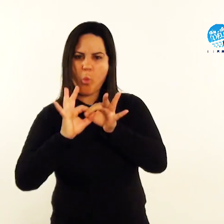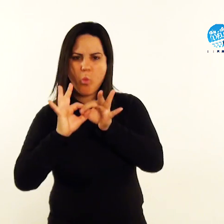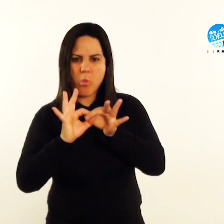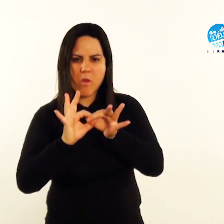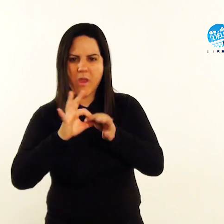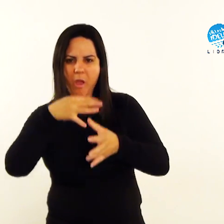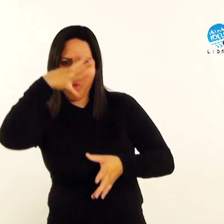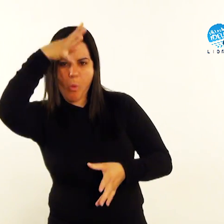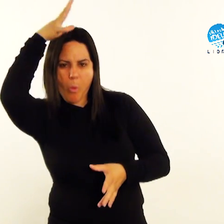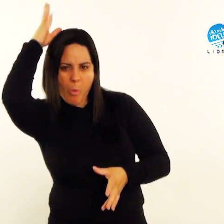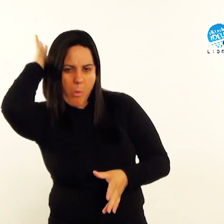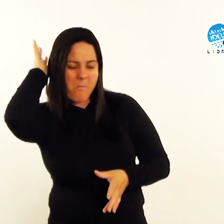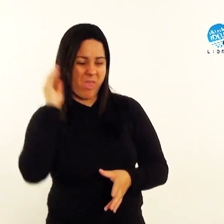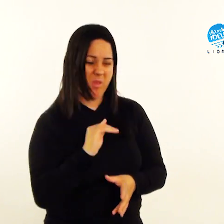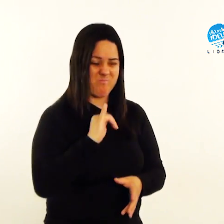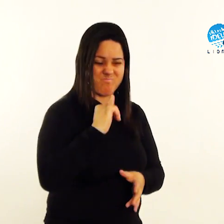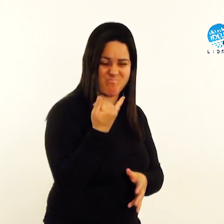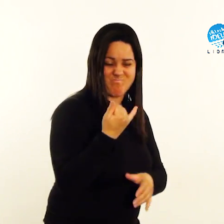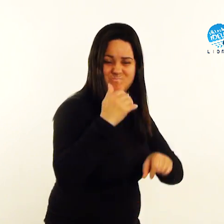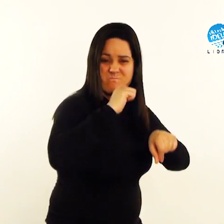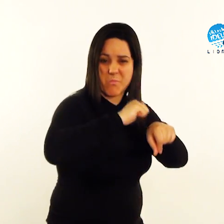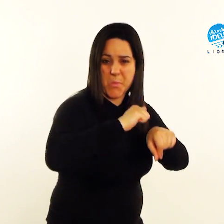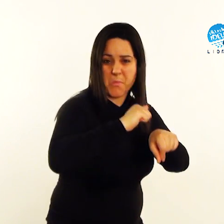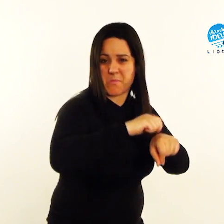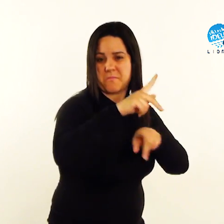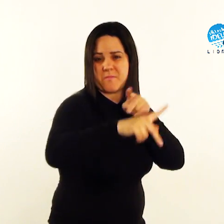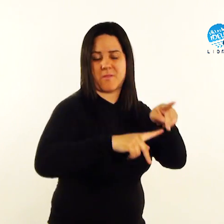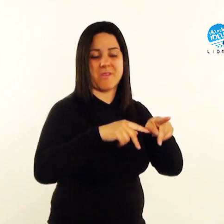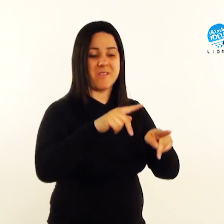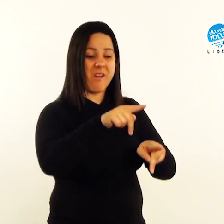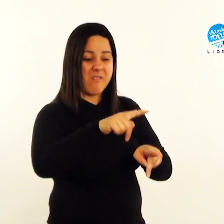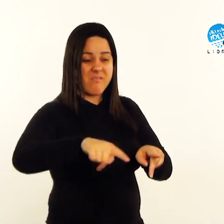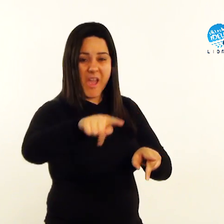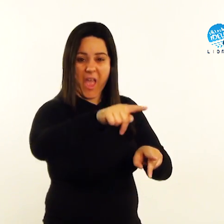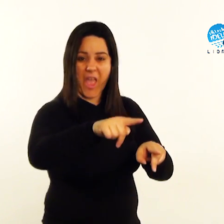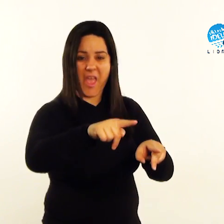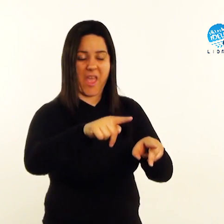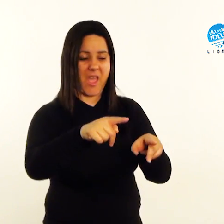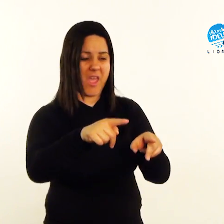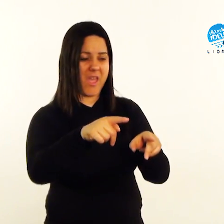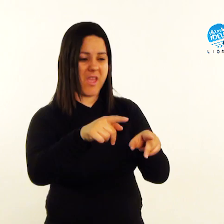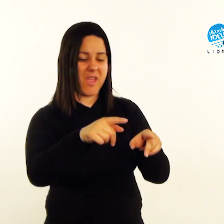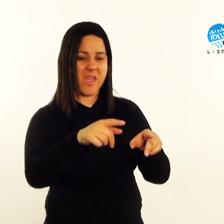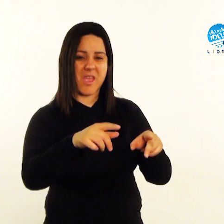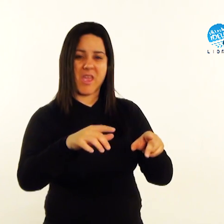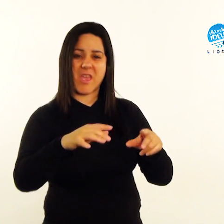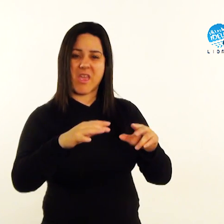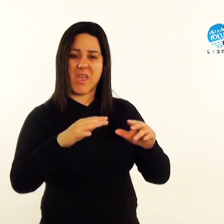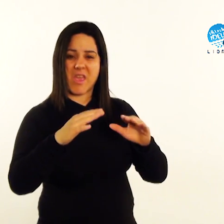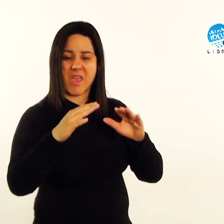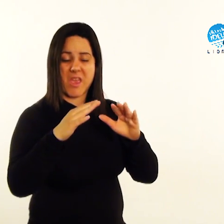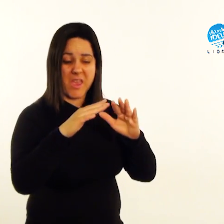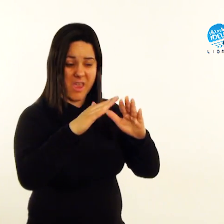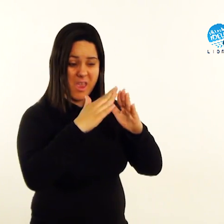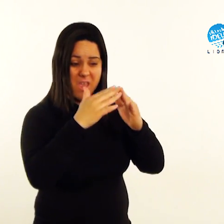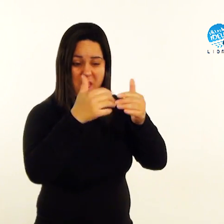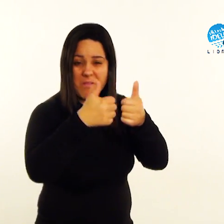se aproveitava da miséria do povo. Então ele não era bem aceito nas sinagogas, pode ter certeza